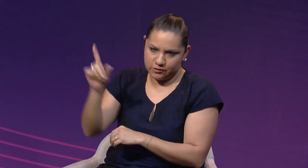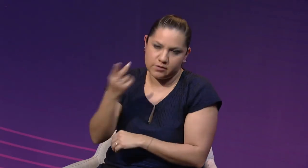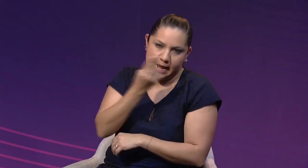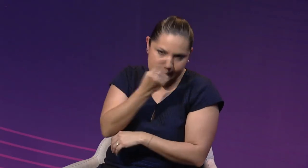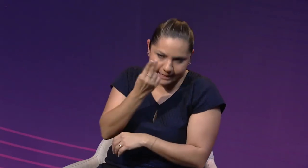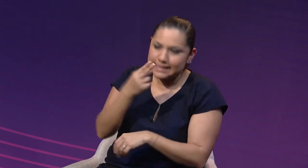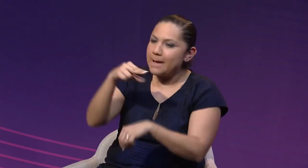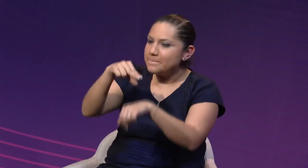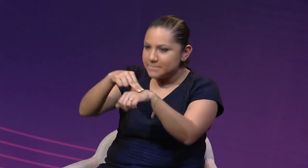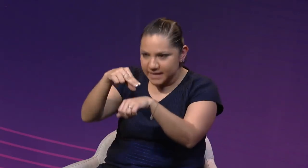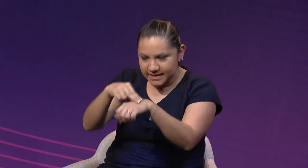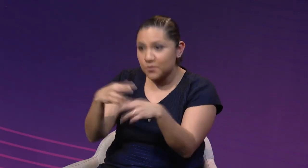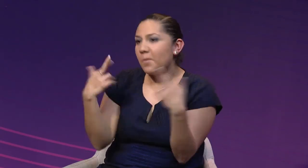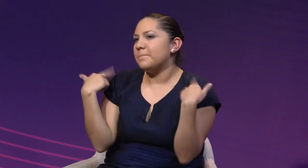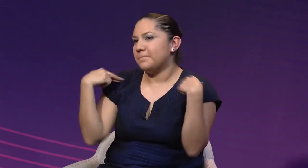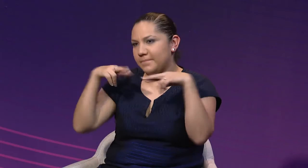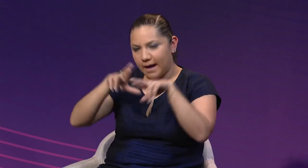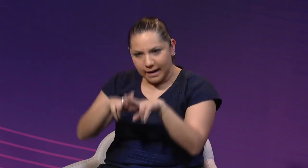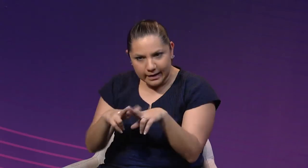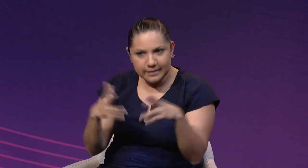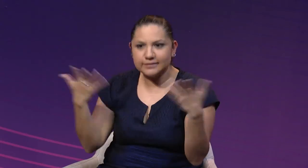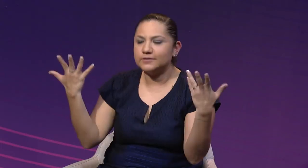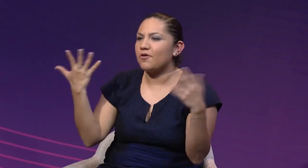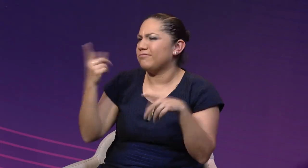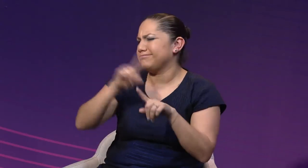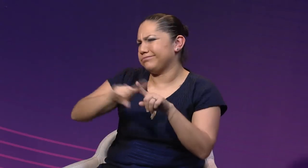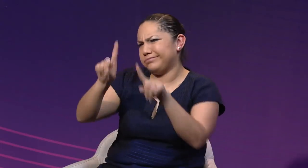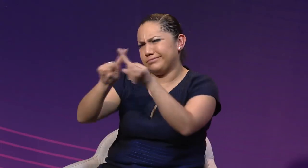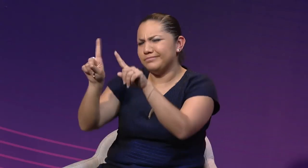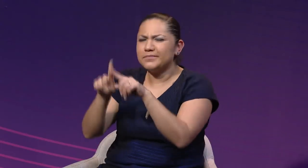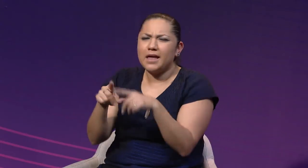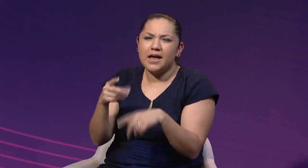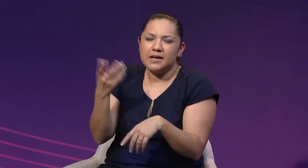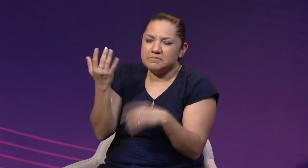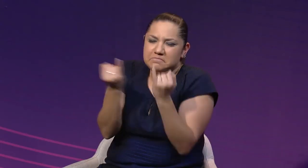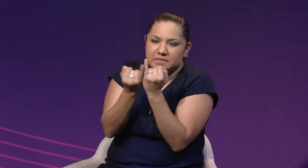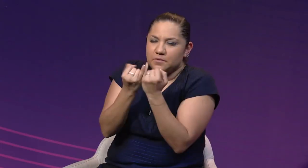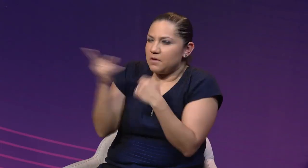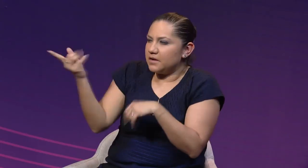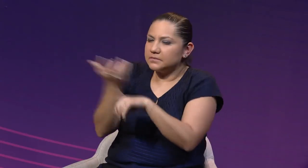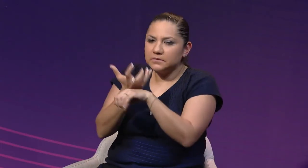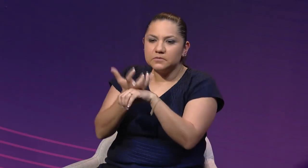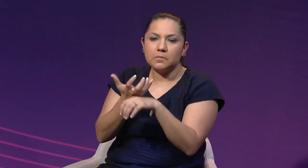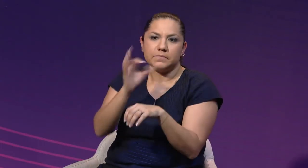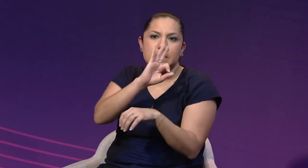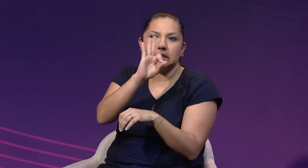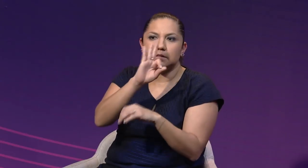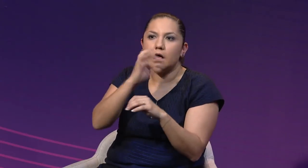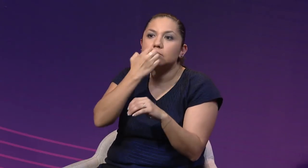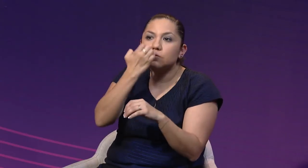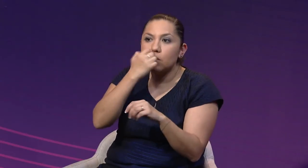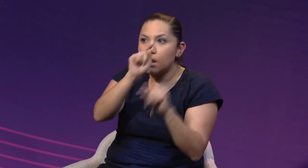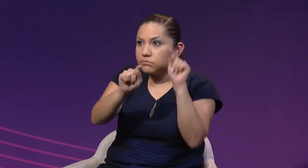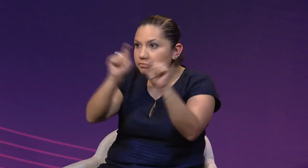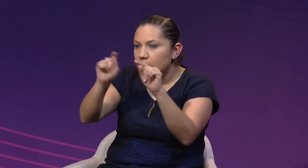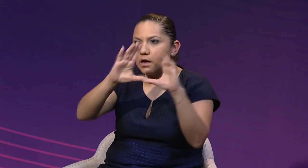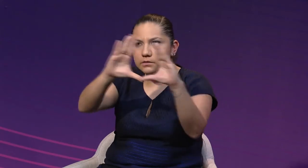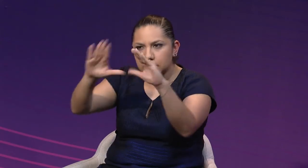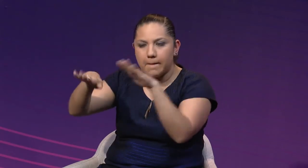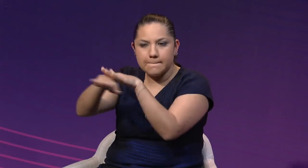saber lengua de señas. Claro, para cosas más específicas, una cirugía, lo que sea, por supuesto podrían usar al intérprete, pero para cosas básicas podrían hacer. Y